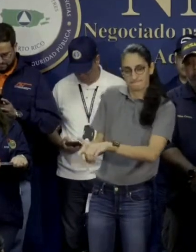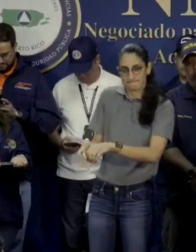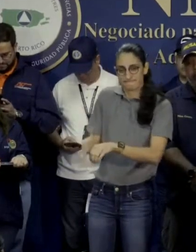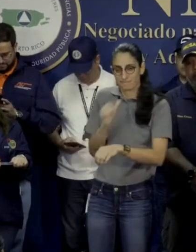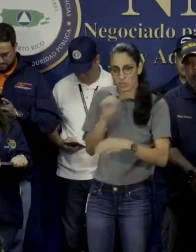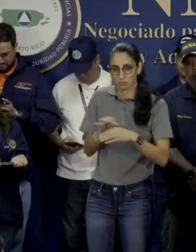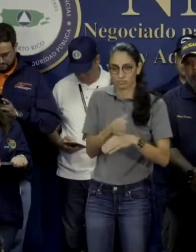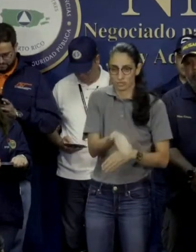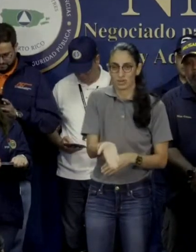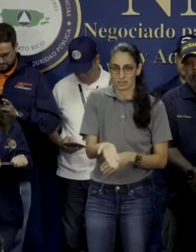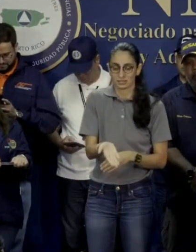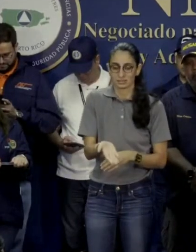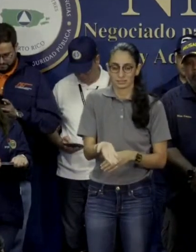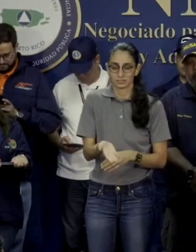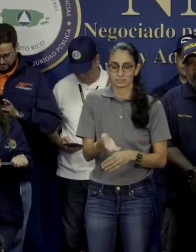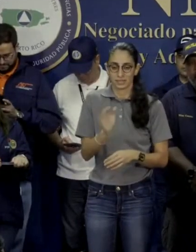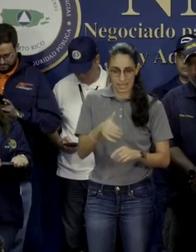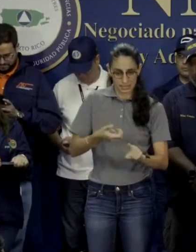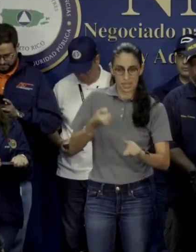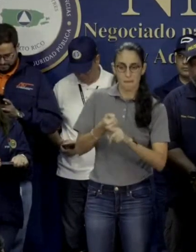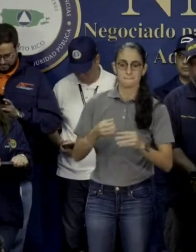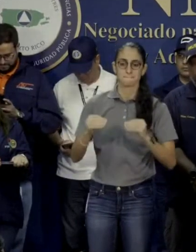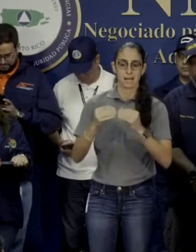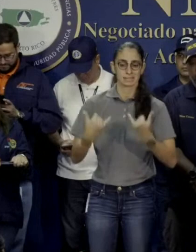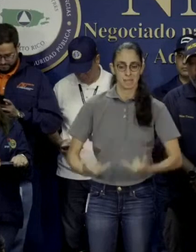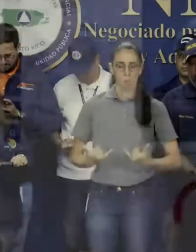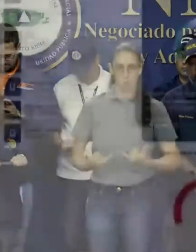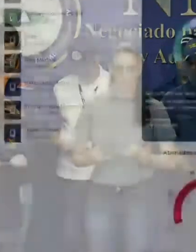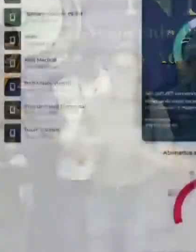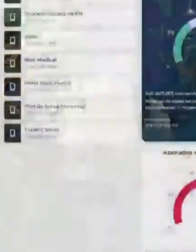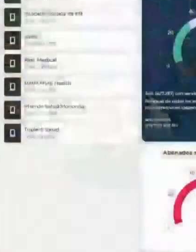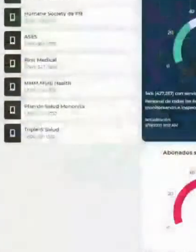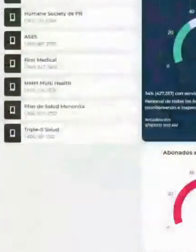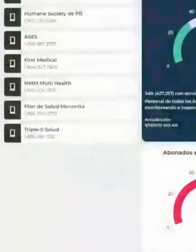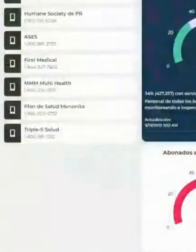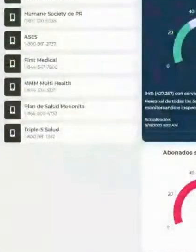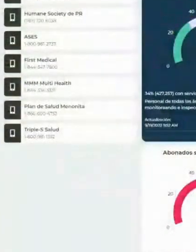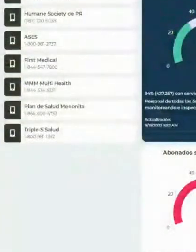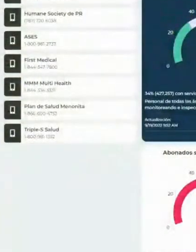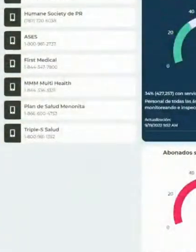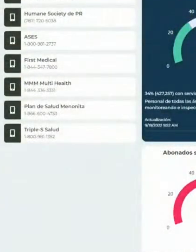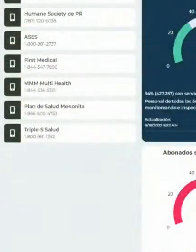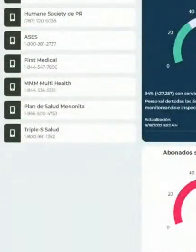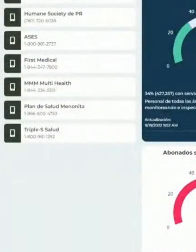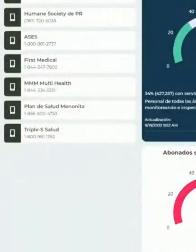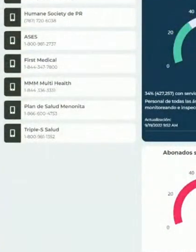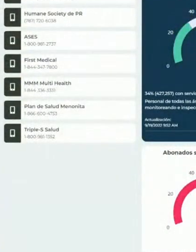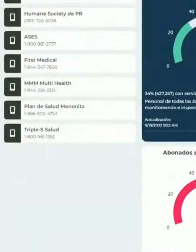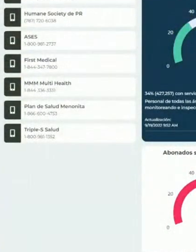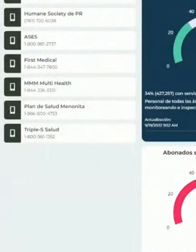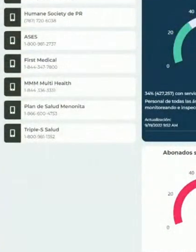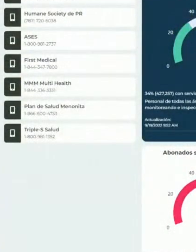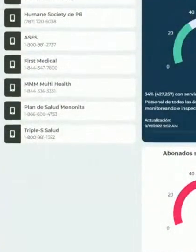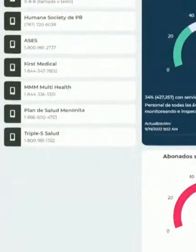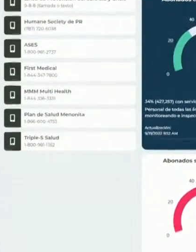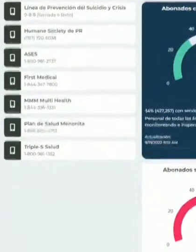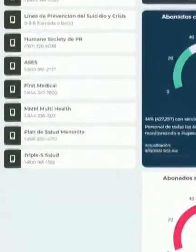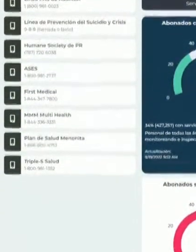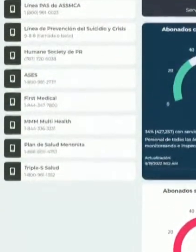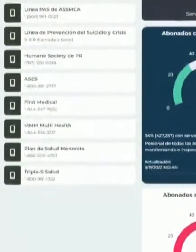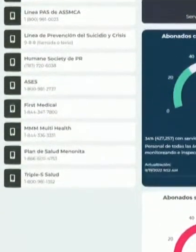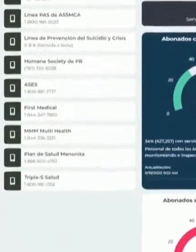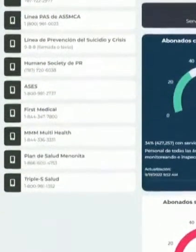de todo Puerto Rico, ese es el mayor impacto que estamos teniendo ahora. ¿Noticias? Y claro, tenemos que esperar que el nivel baje